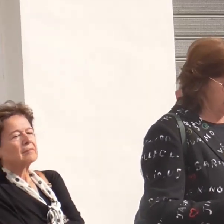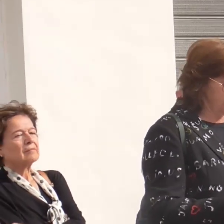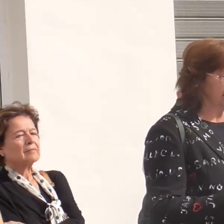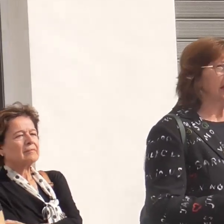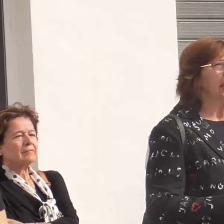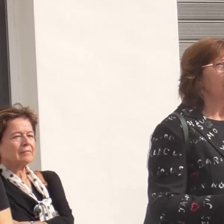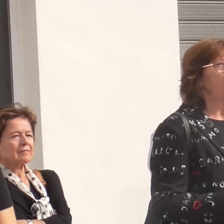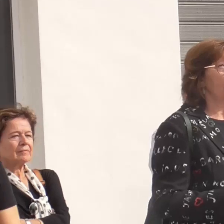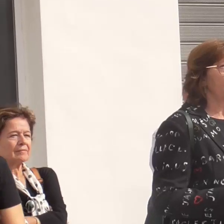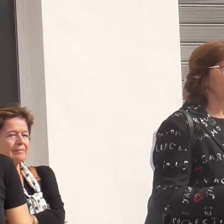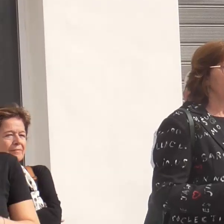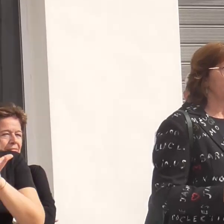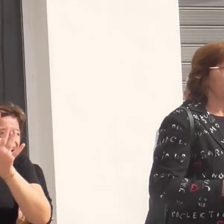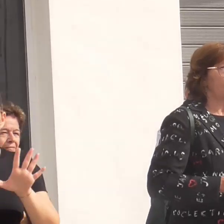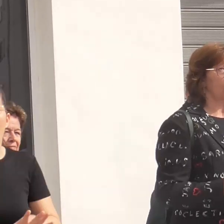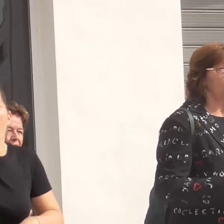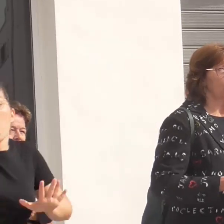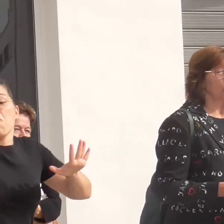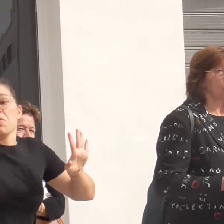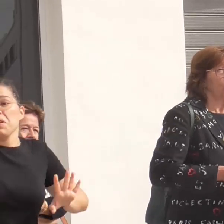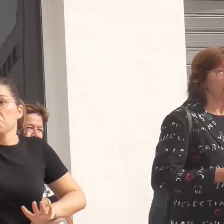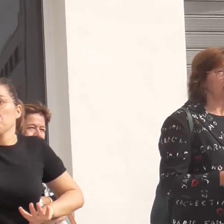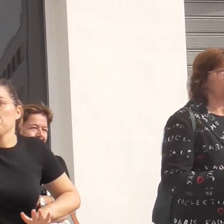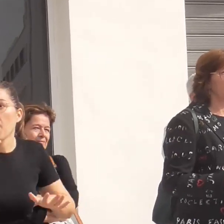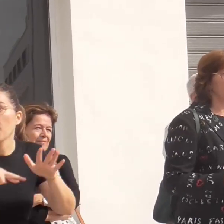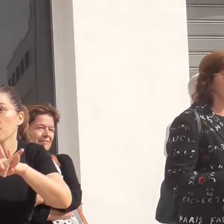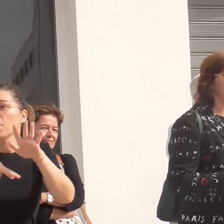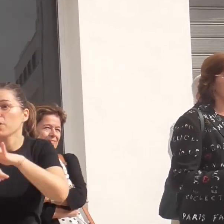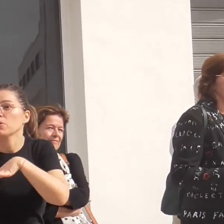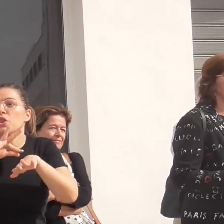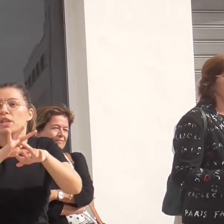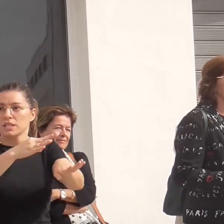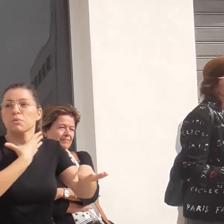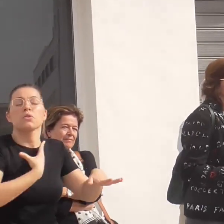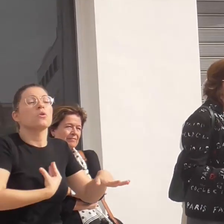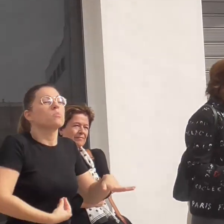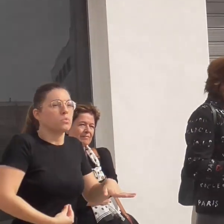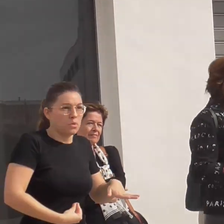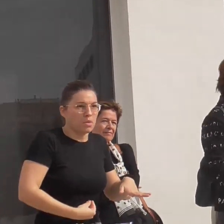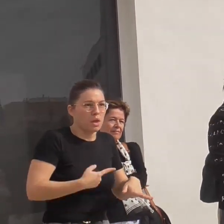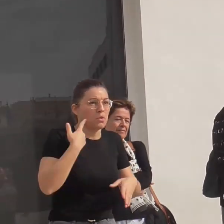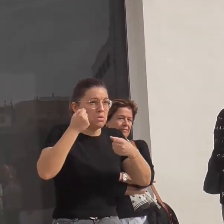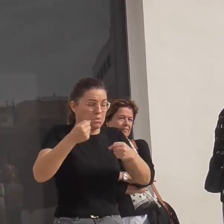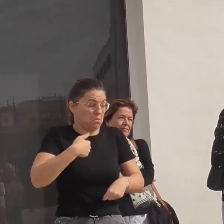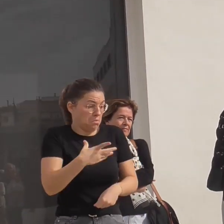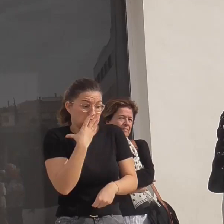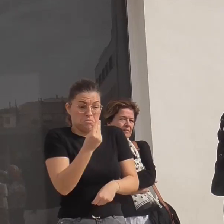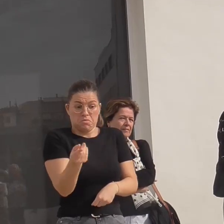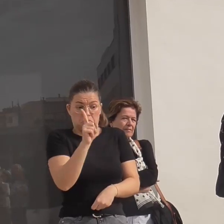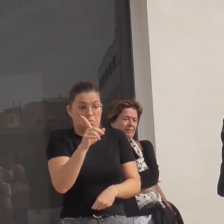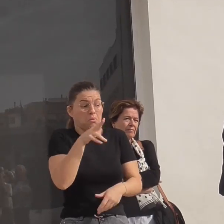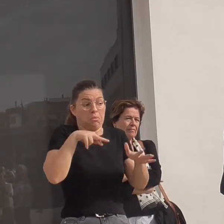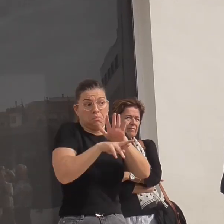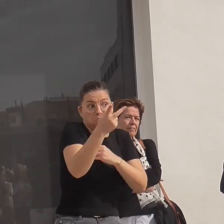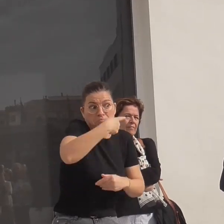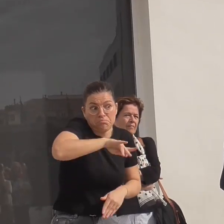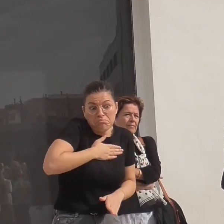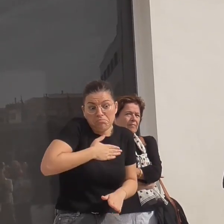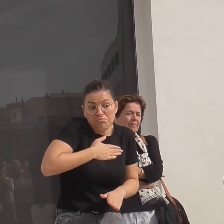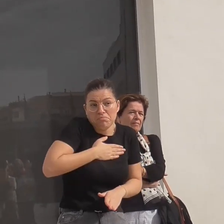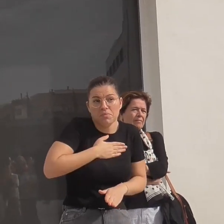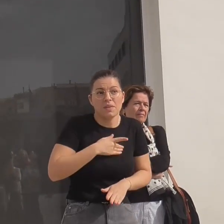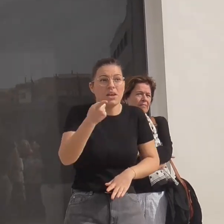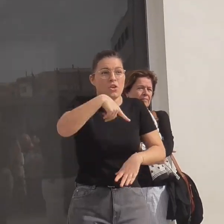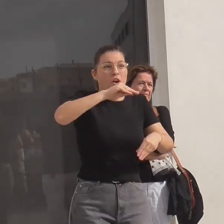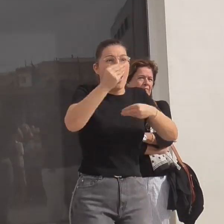que efectivamente, aunque ellos digan que los recursos son del Servicio Murciano de Salud, que no sé lo que quiere decir, porque los recursos son nuestros, y ellos lo que